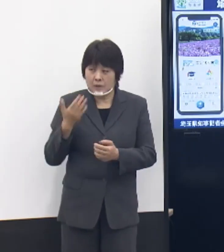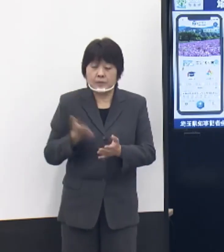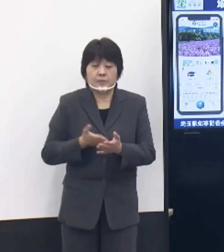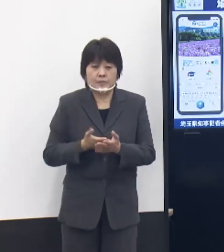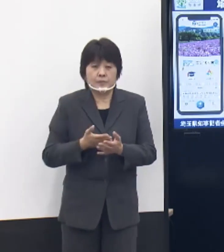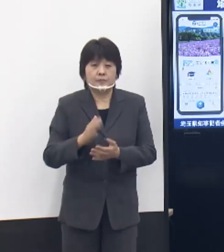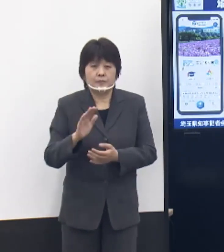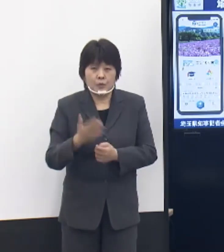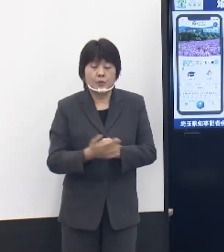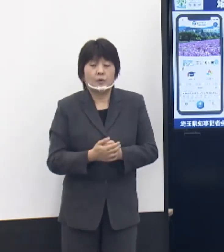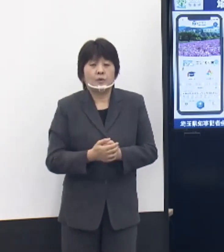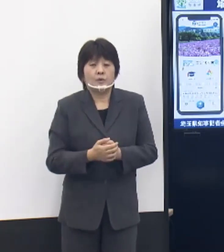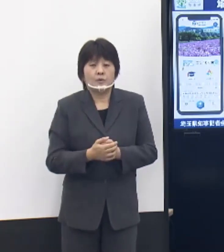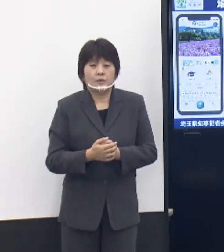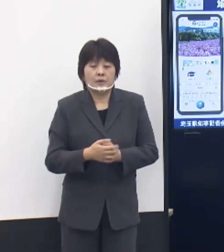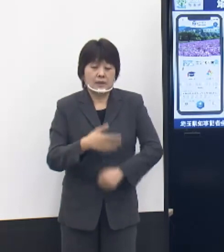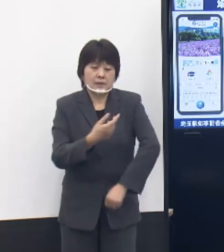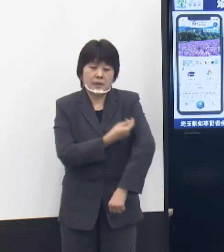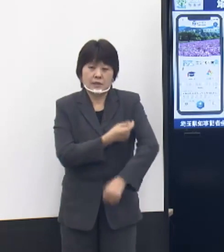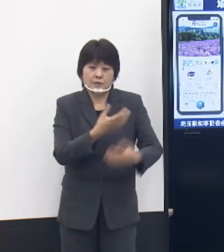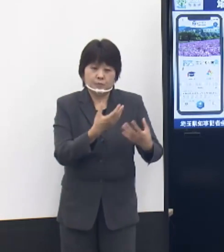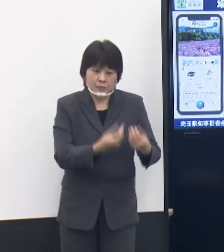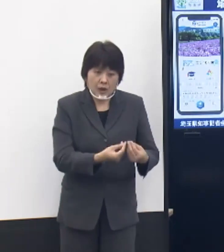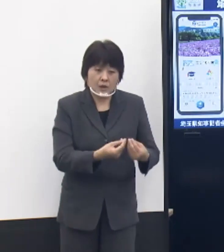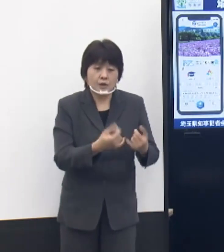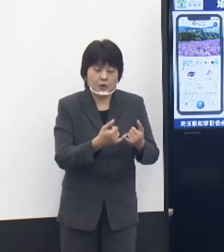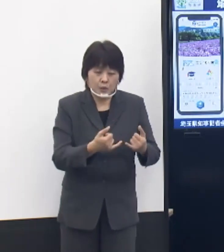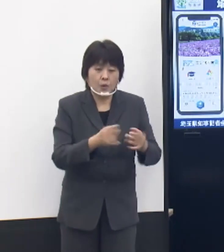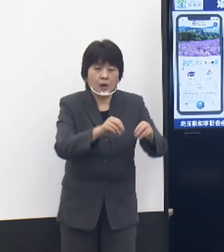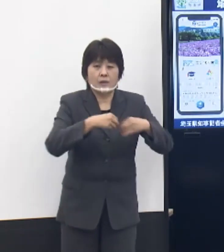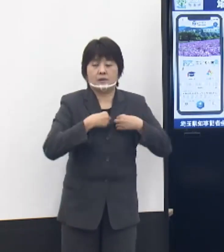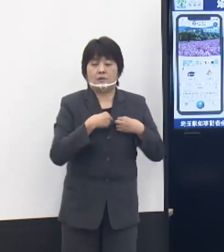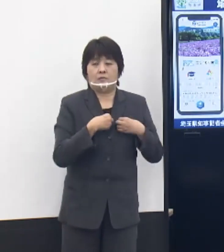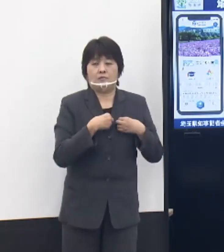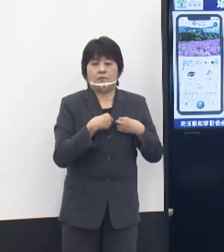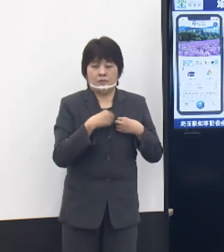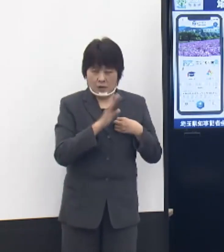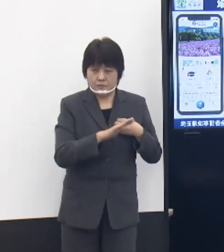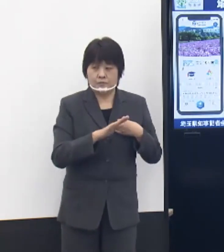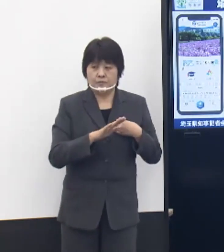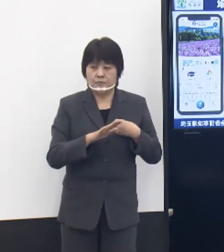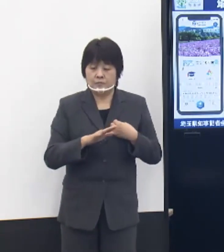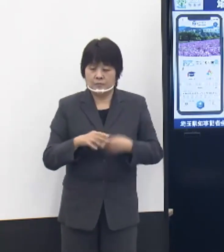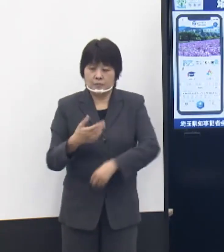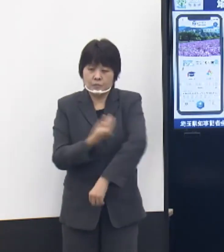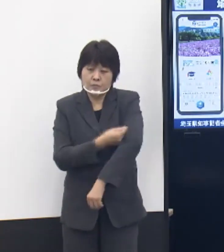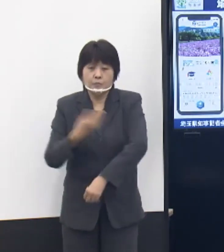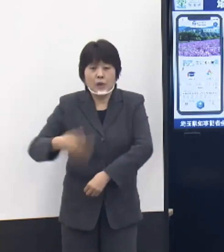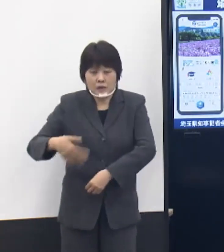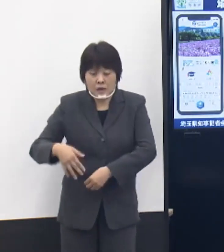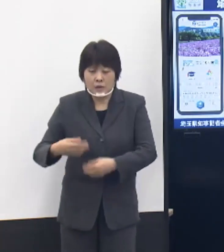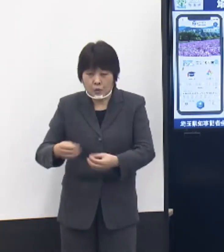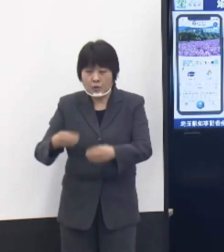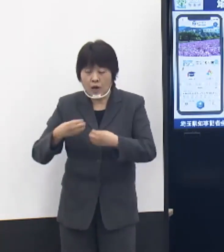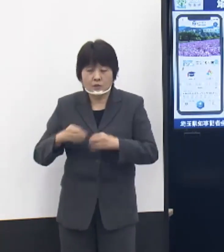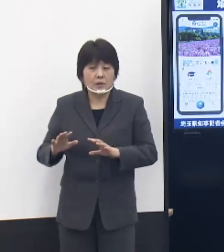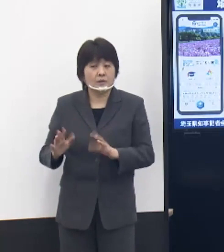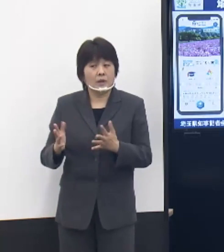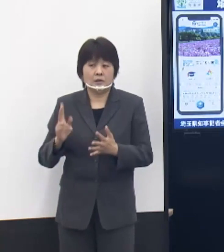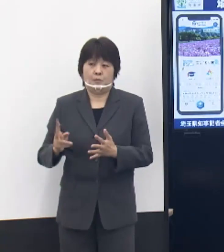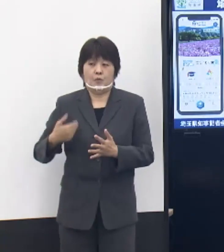ているとおり、接種された方も感染はします。接種されてない方も感染はします。接種された方同士